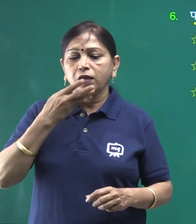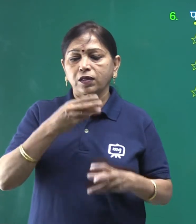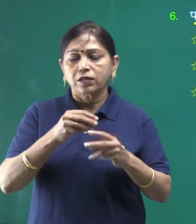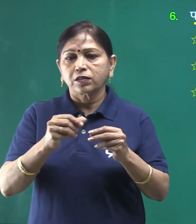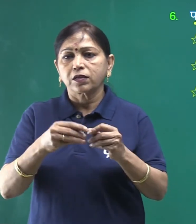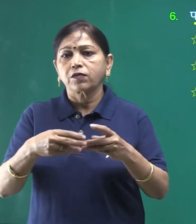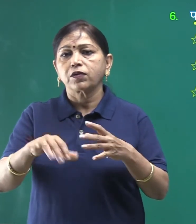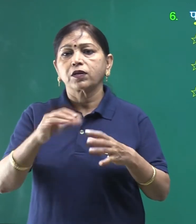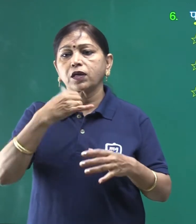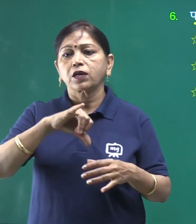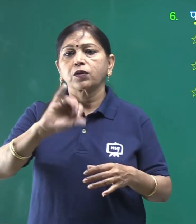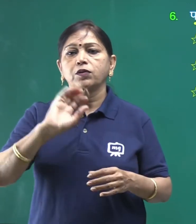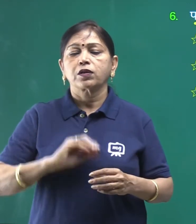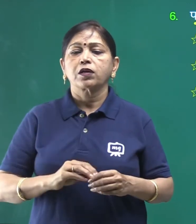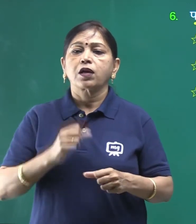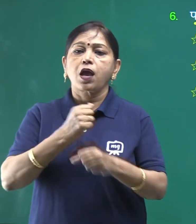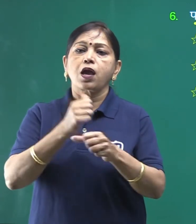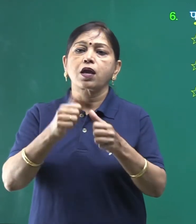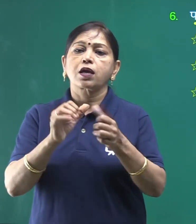द्रव, गैस।